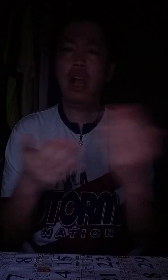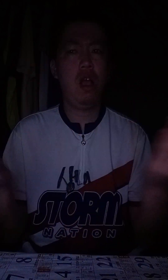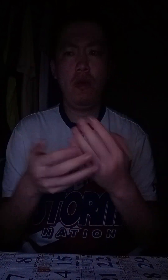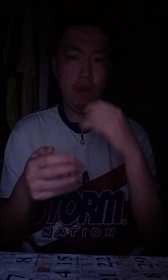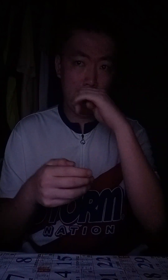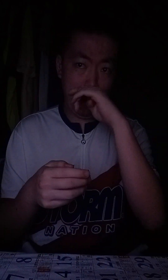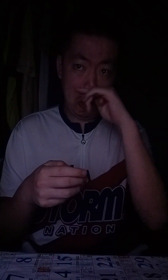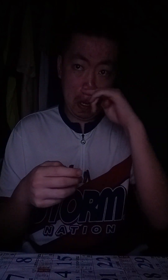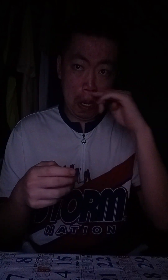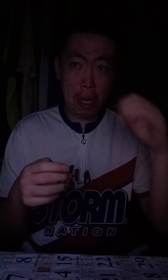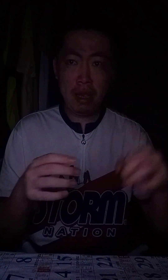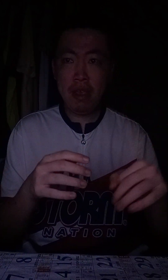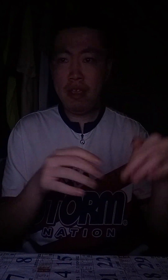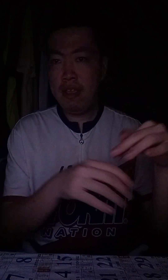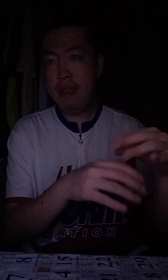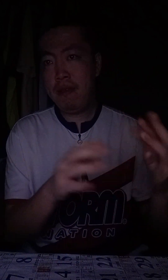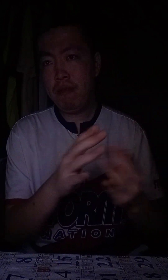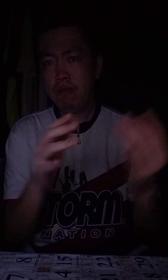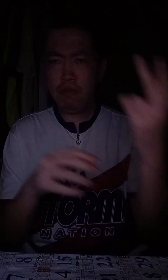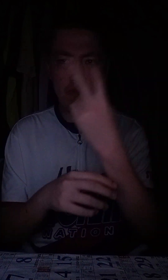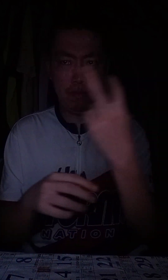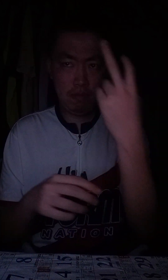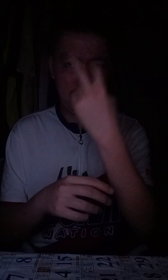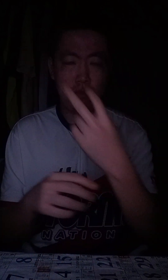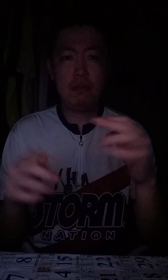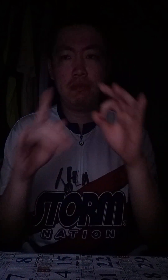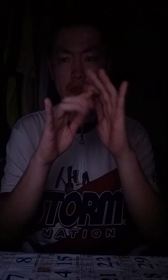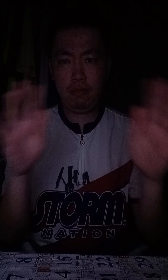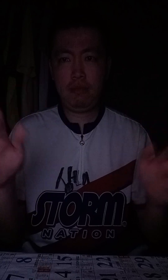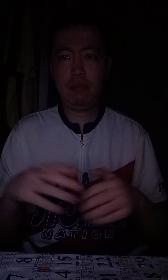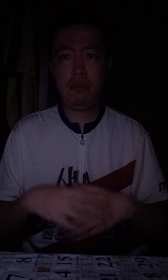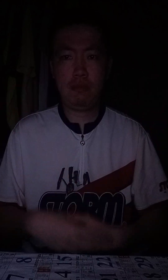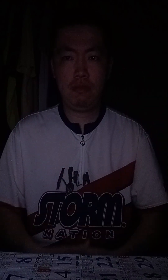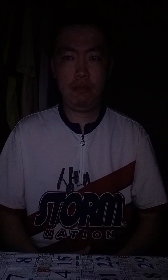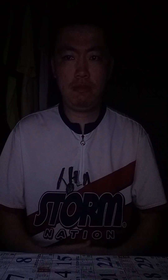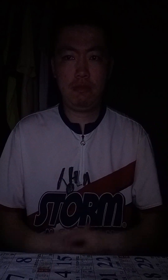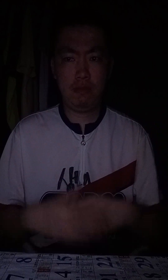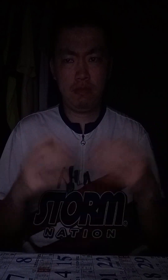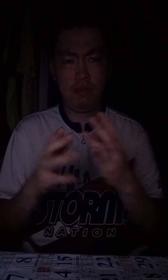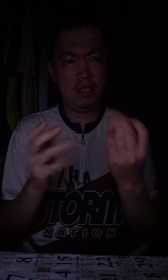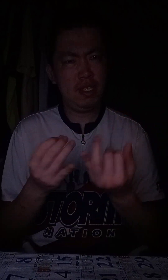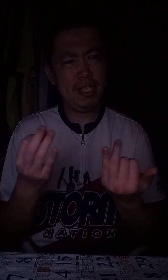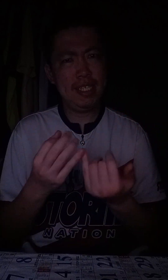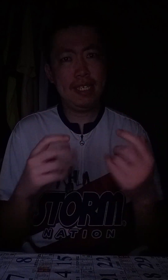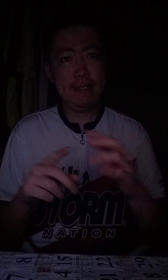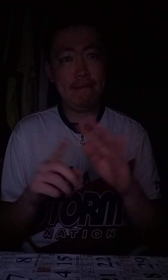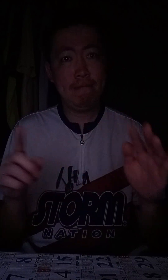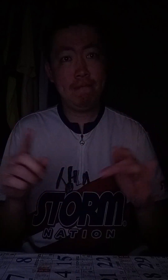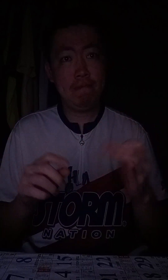못했다며 현재 사고 원인에 대해 조사하고 있다고 밝혔습니다. 뭐가 문제인지 저도 지금 아마도 봐야될 것 같아요.